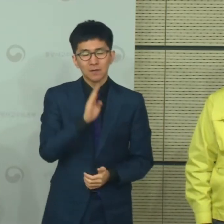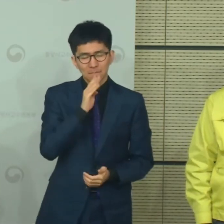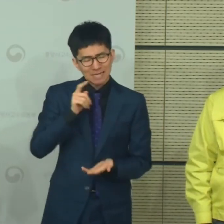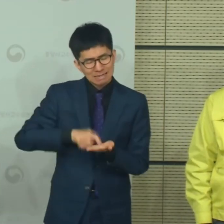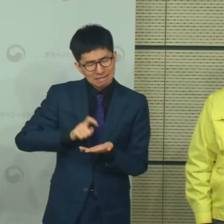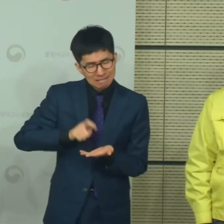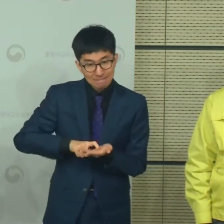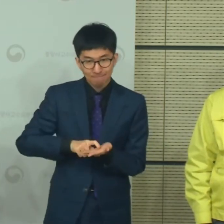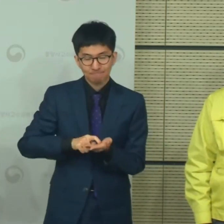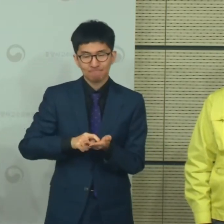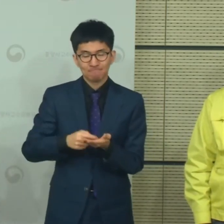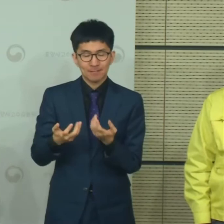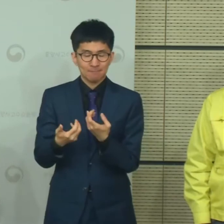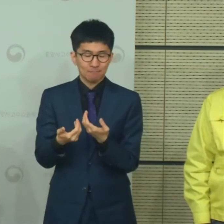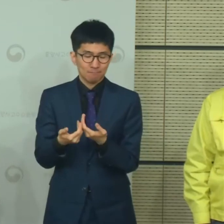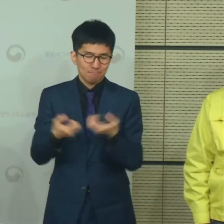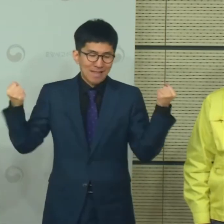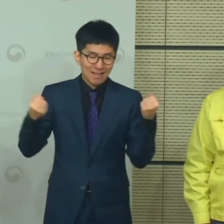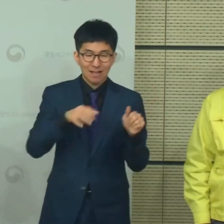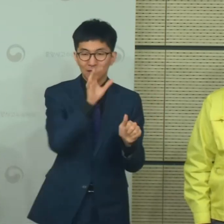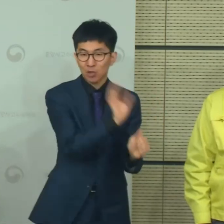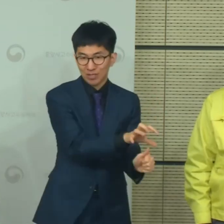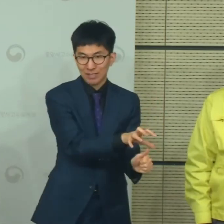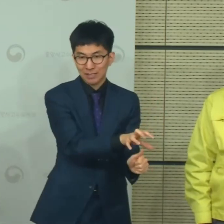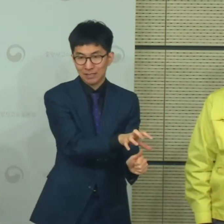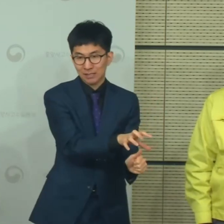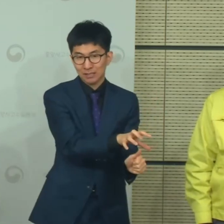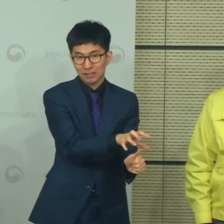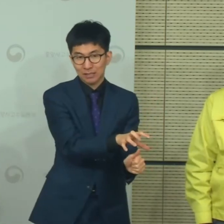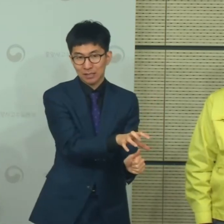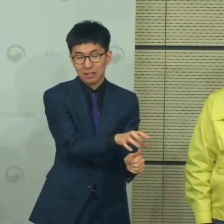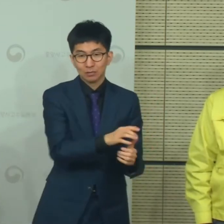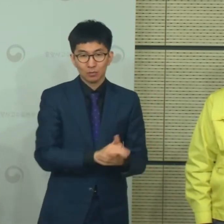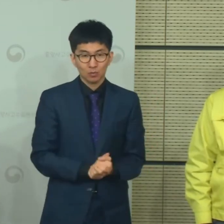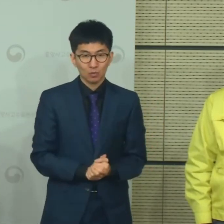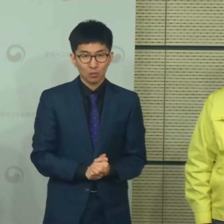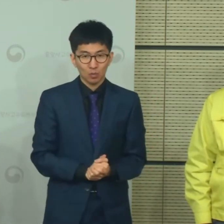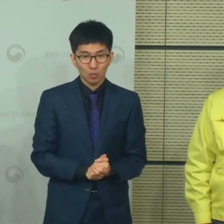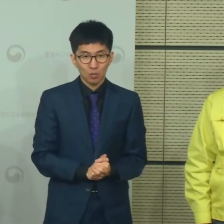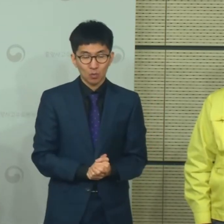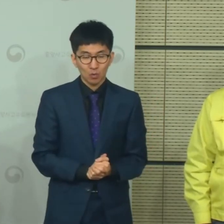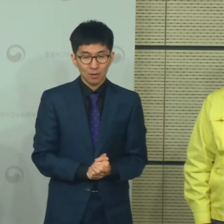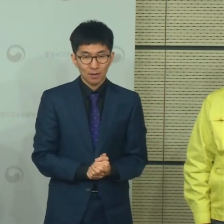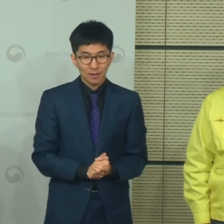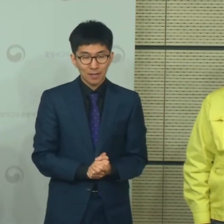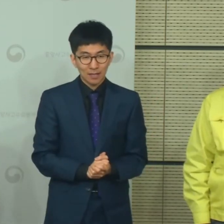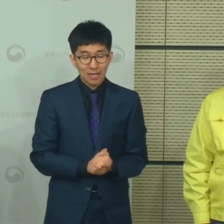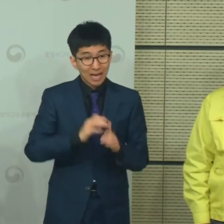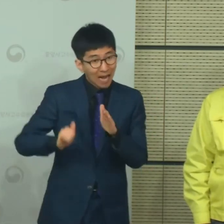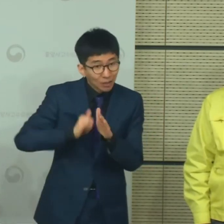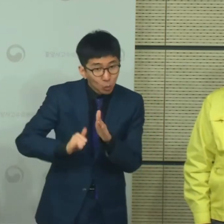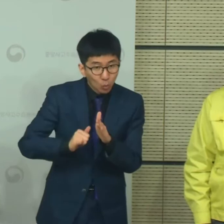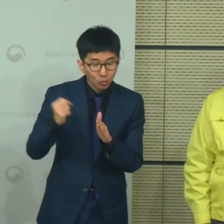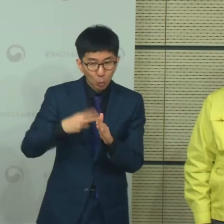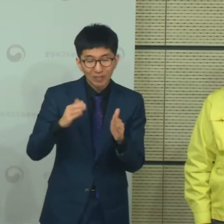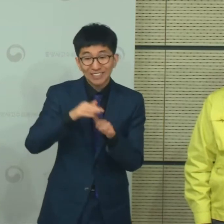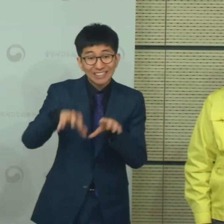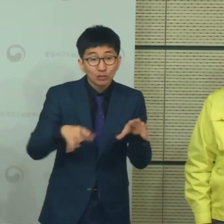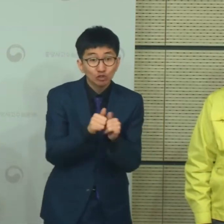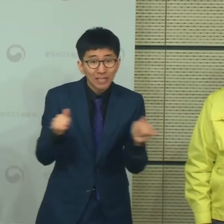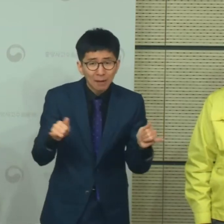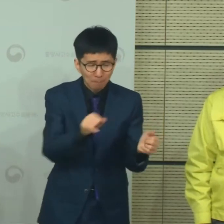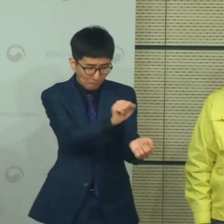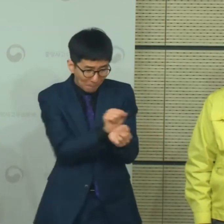격리하고 그 글을 통해서 뭐 가족이나 이웃들의 추가적인